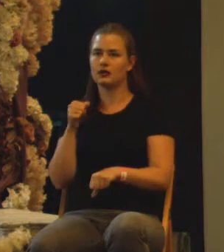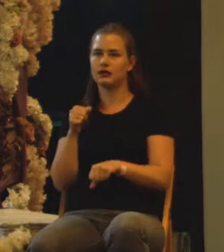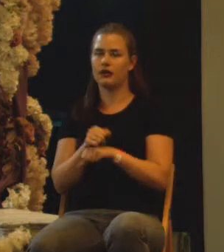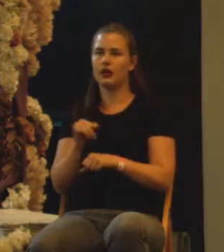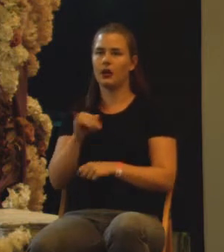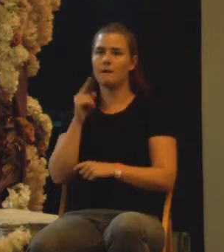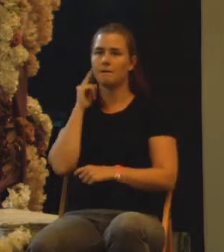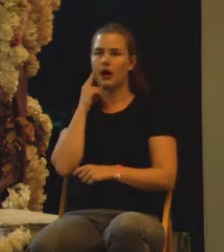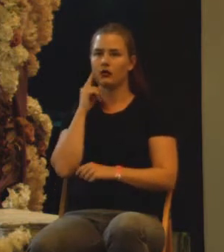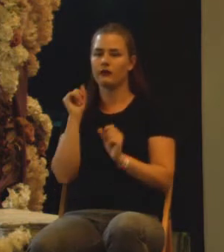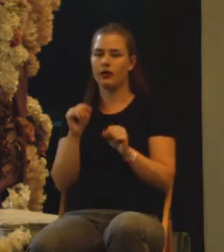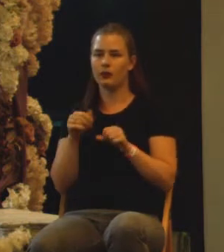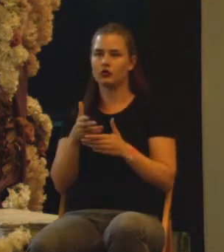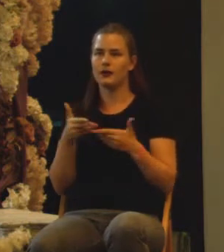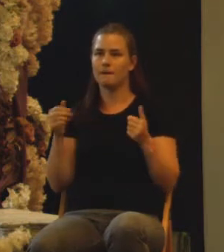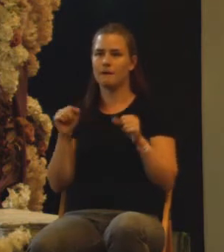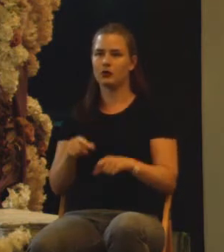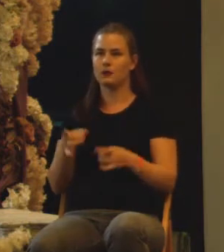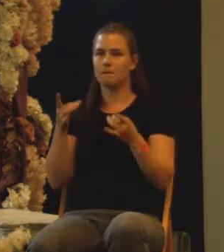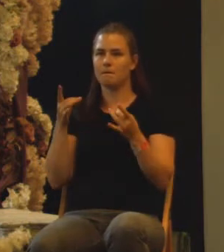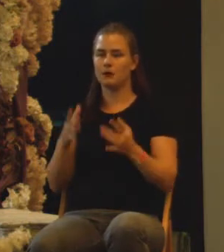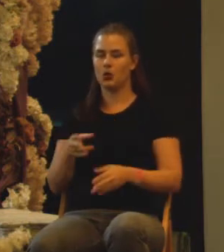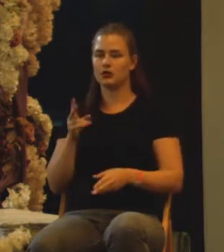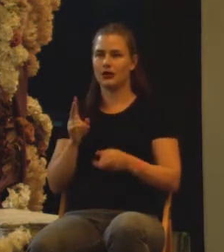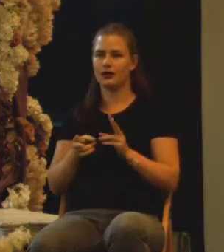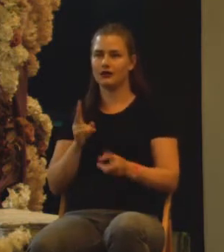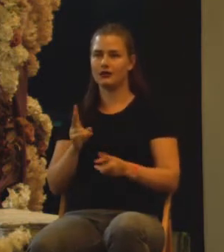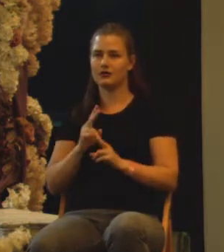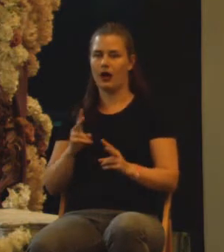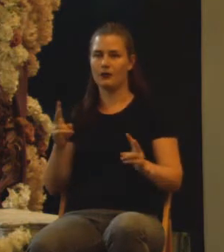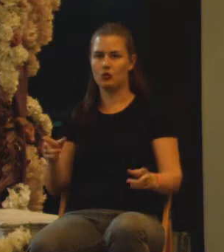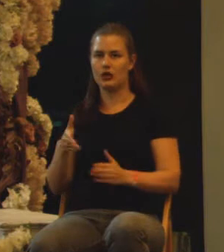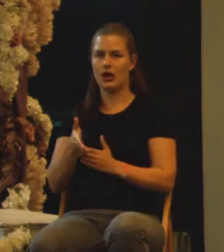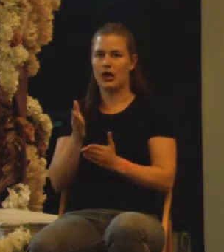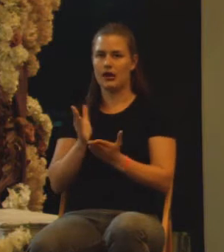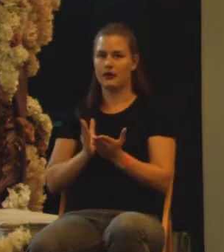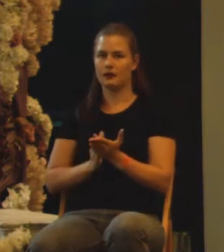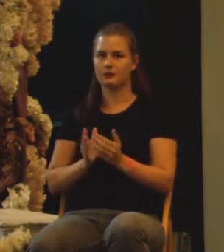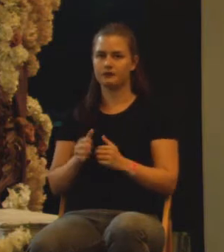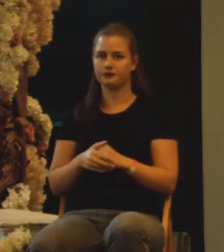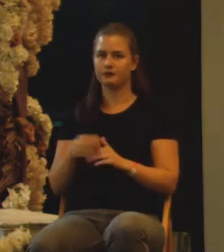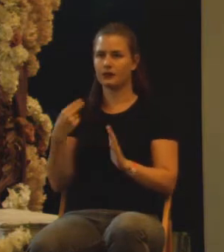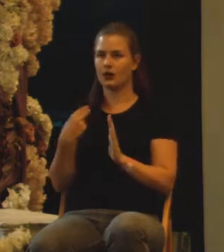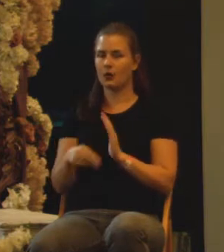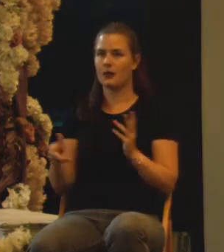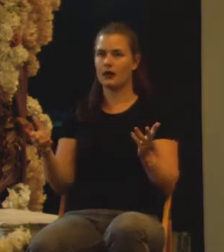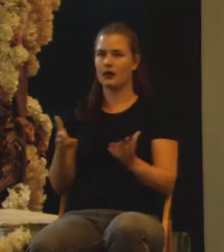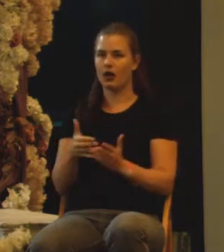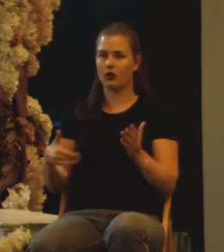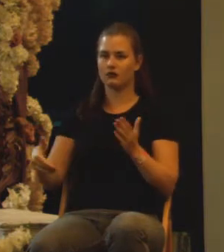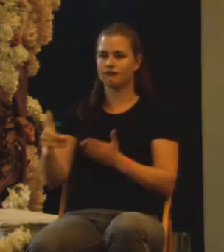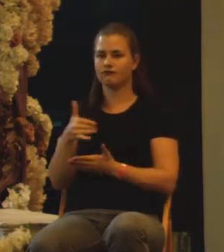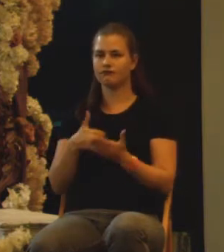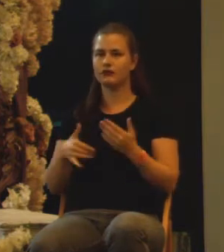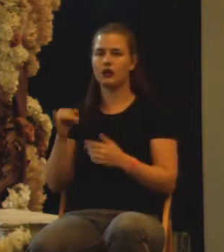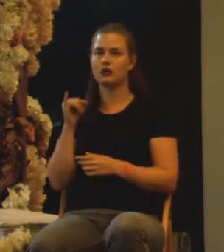и подумать, возможно, мы можем просто нарезать кому-то хлеб, купить какое-то растительное